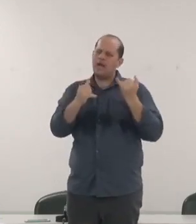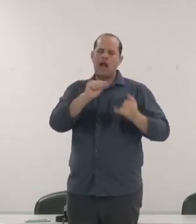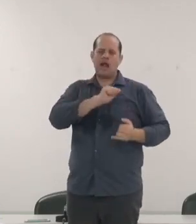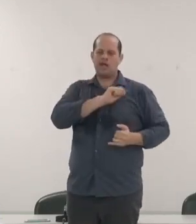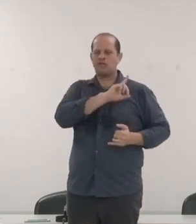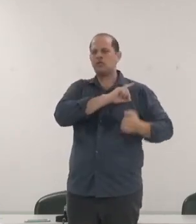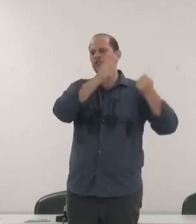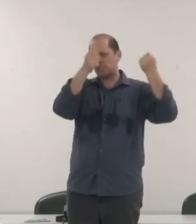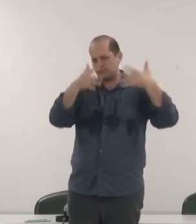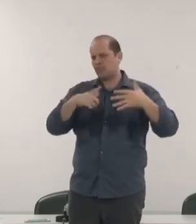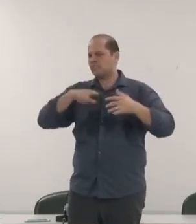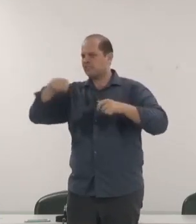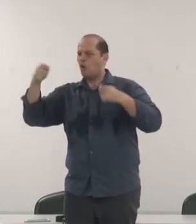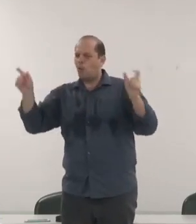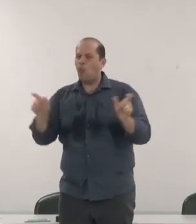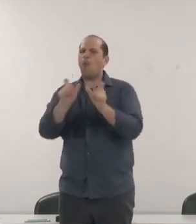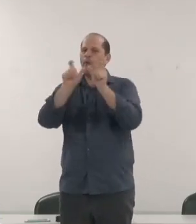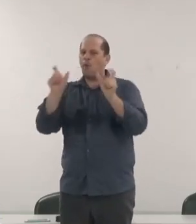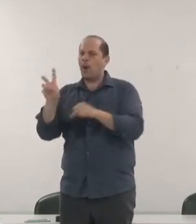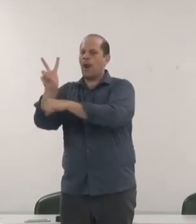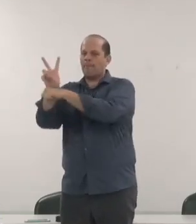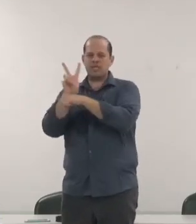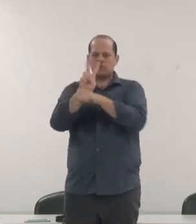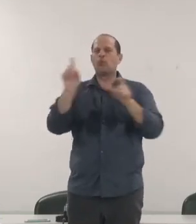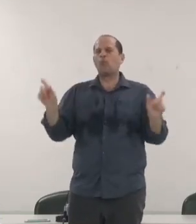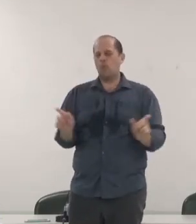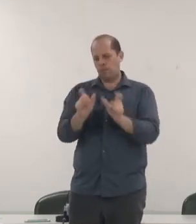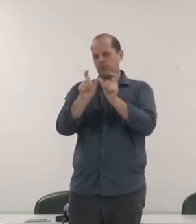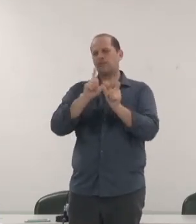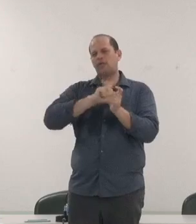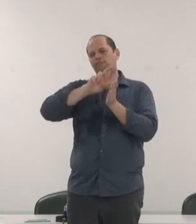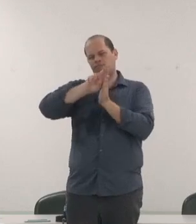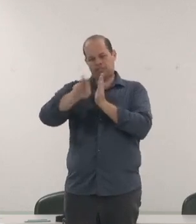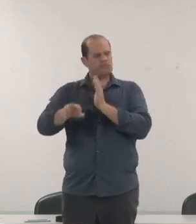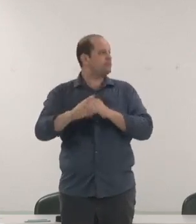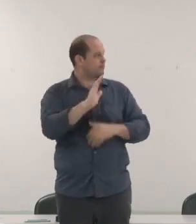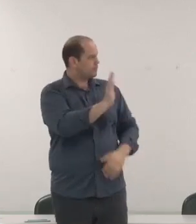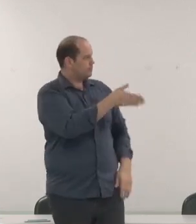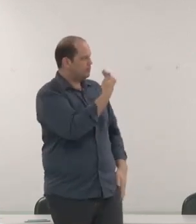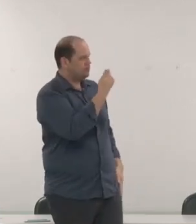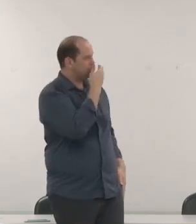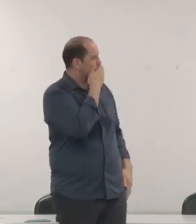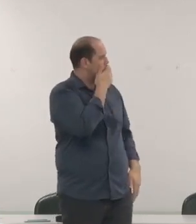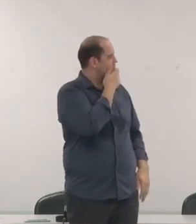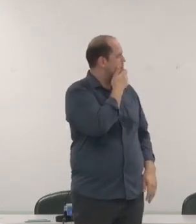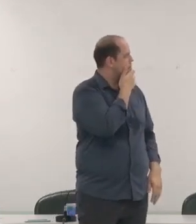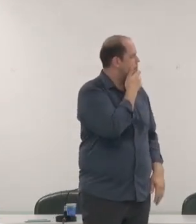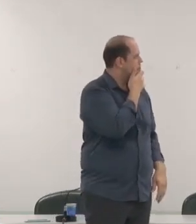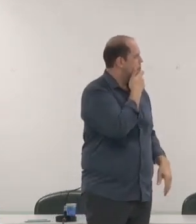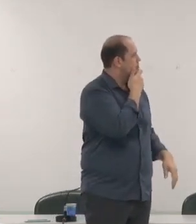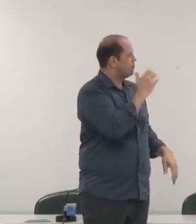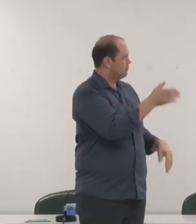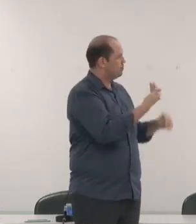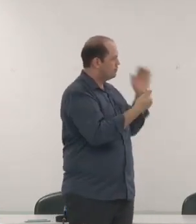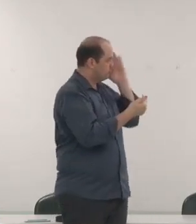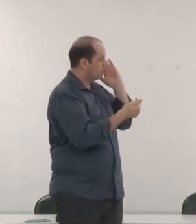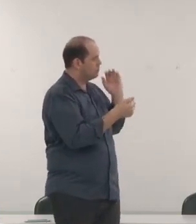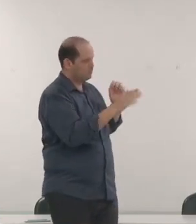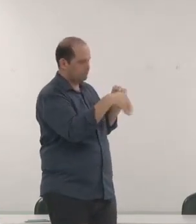como essa ideia é expressa na língua oral, então é o que a gente chama de empréstimo cruzado, e há a composição de sinais com datilologia. Pode